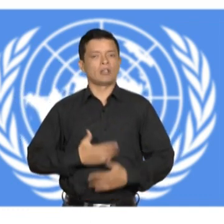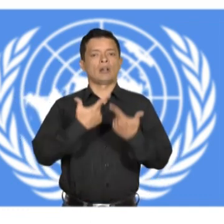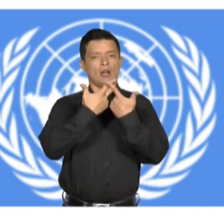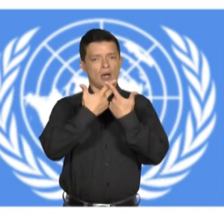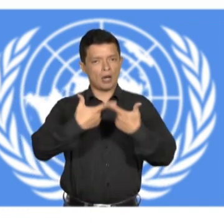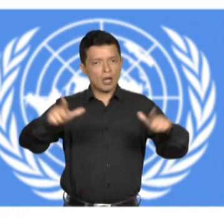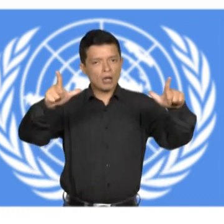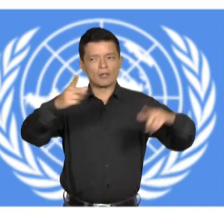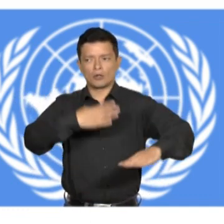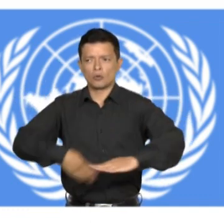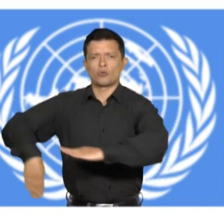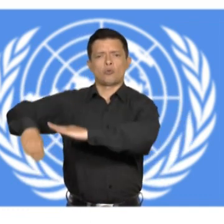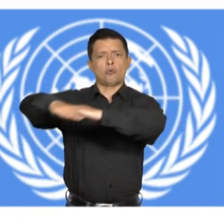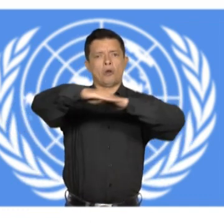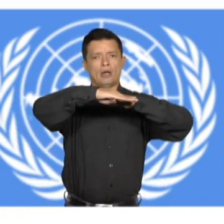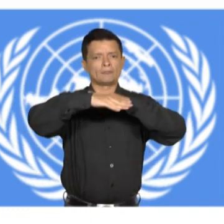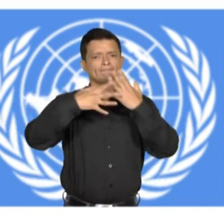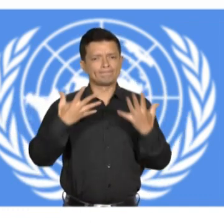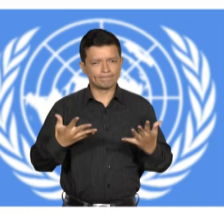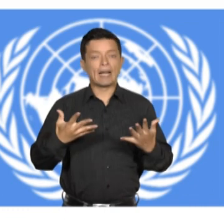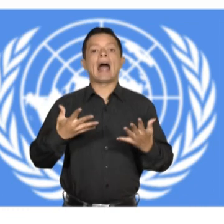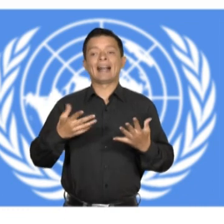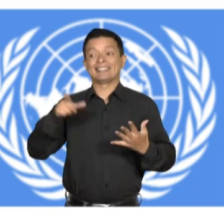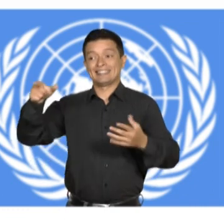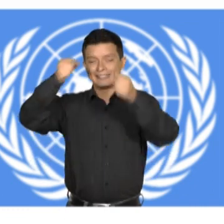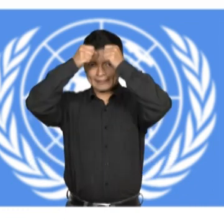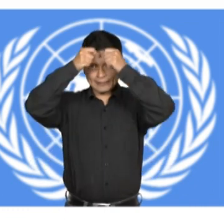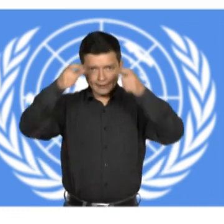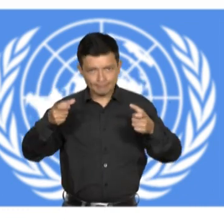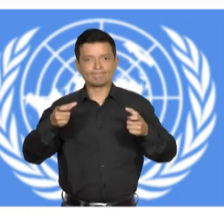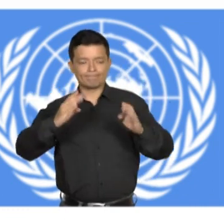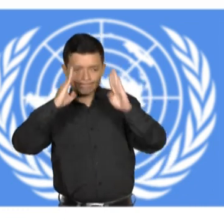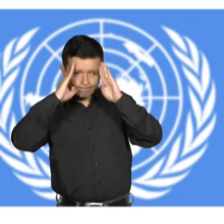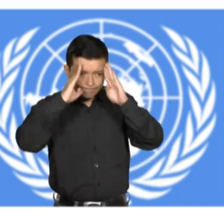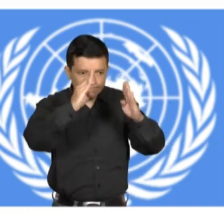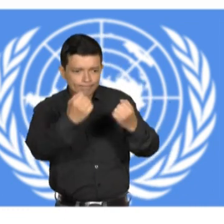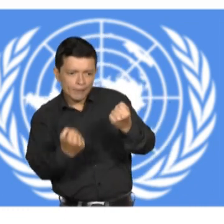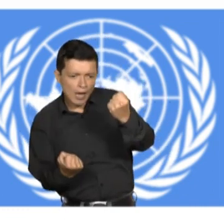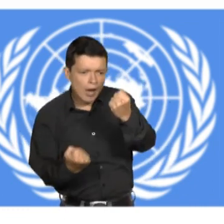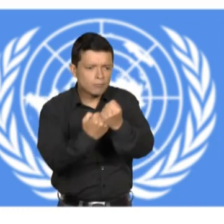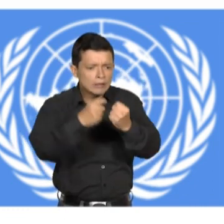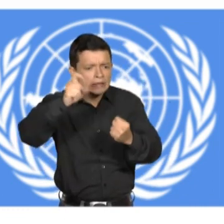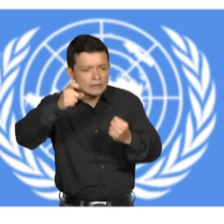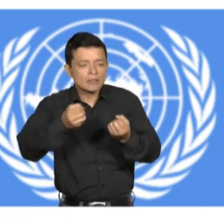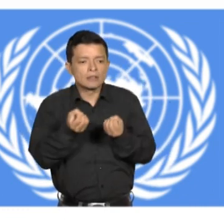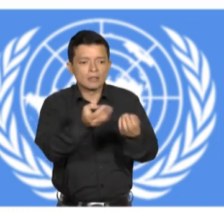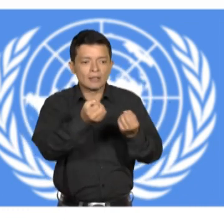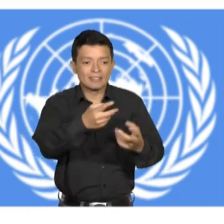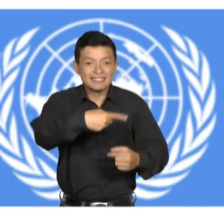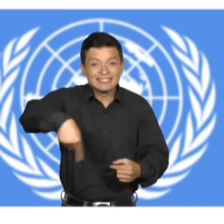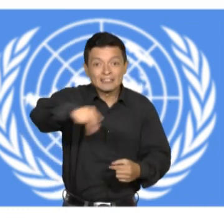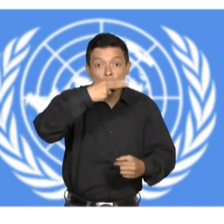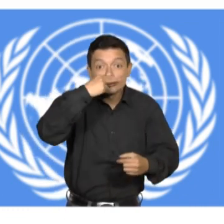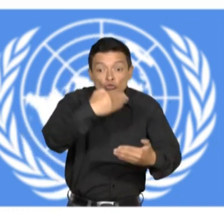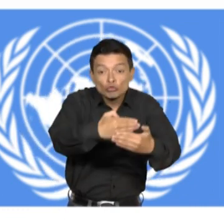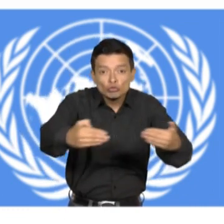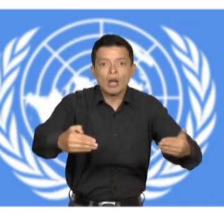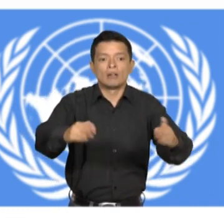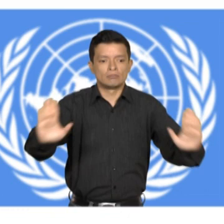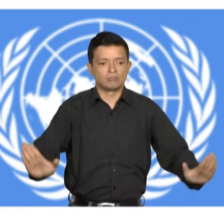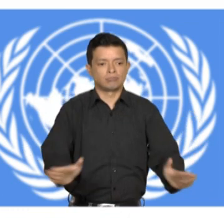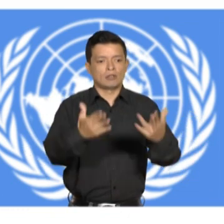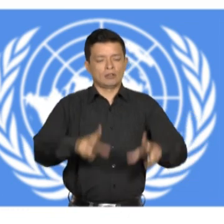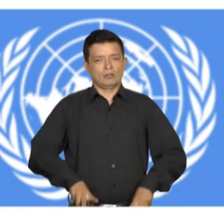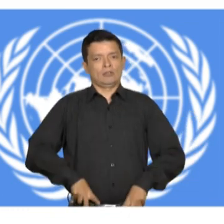las libertades fundamentales en igualdad de condiciones con los demás niños y niñas, y recordando las